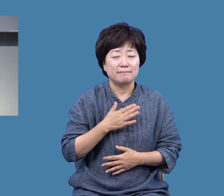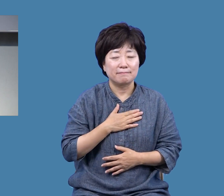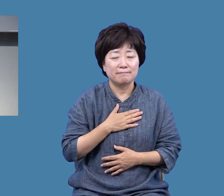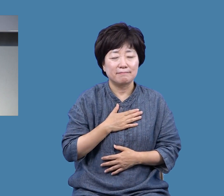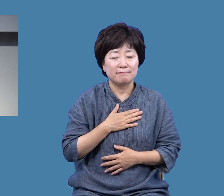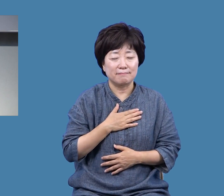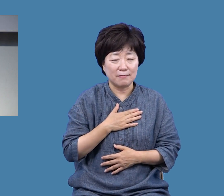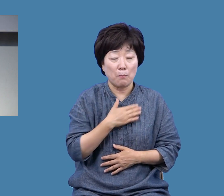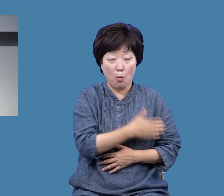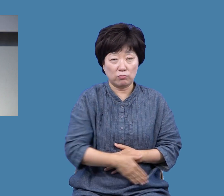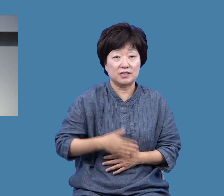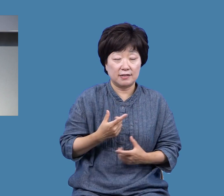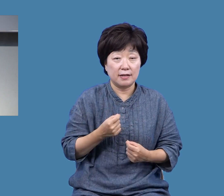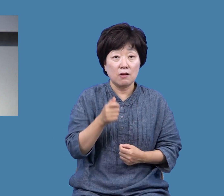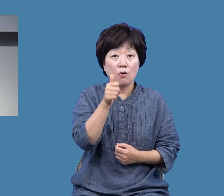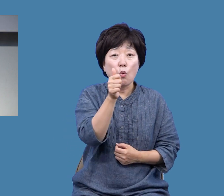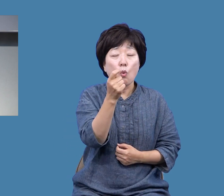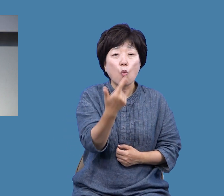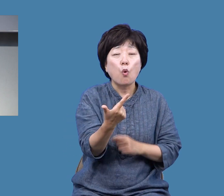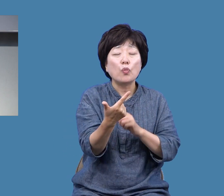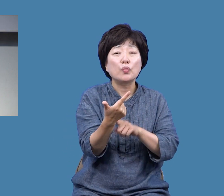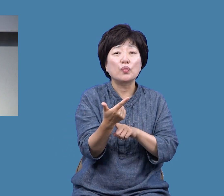같으세요?